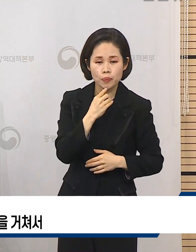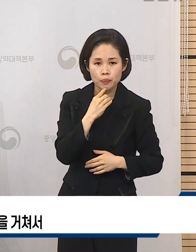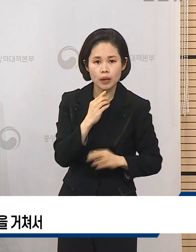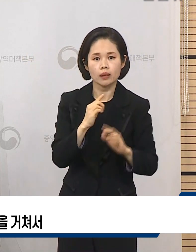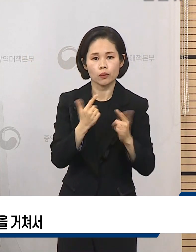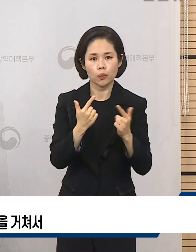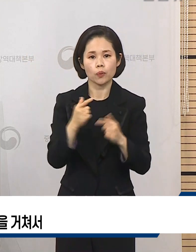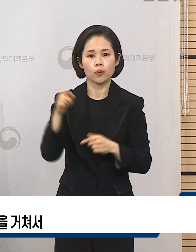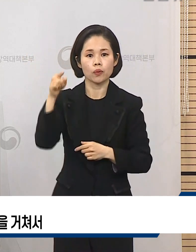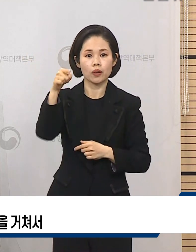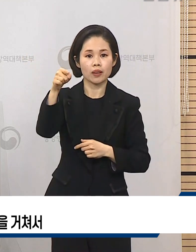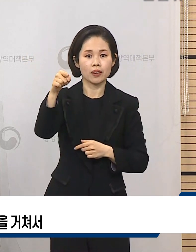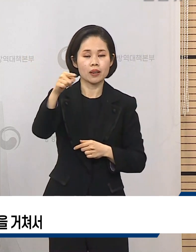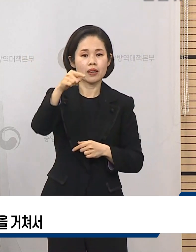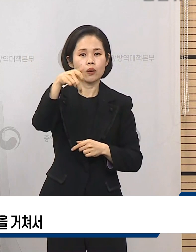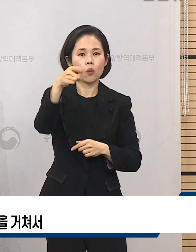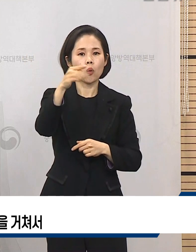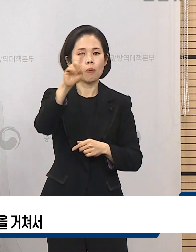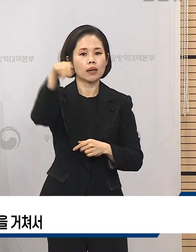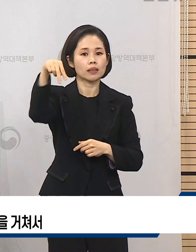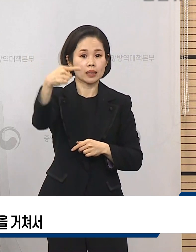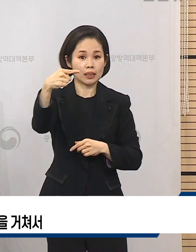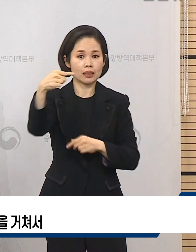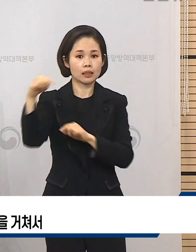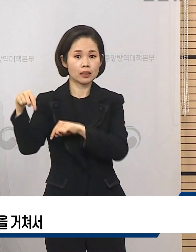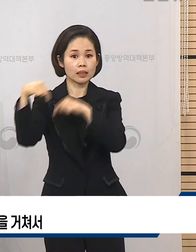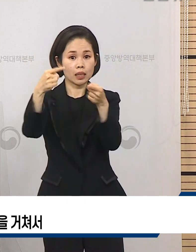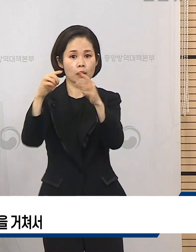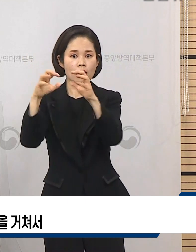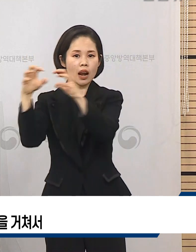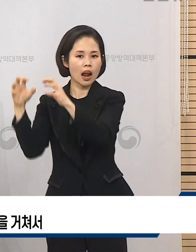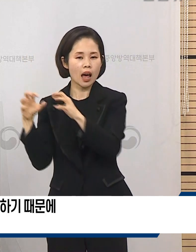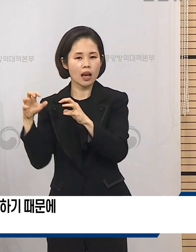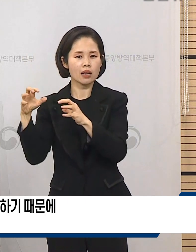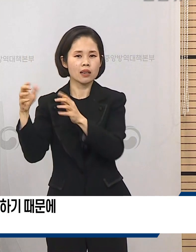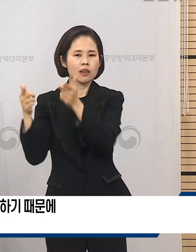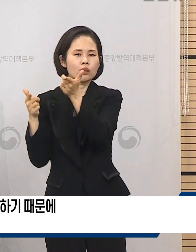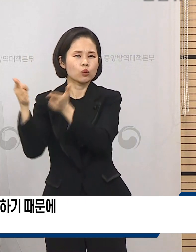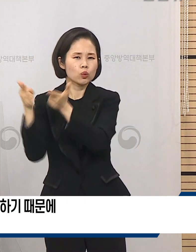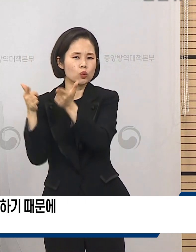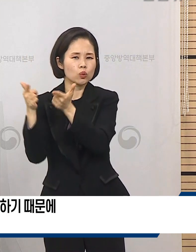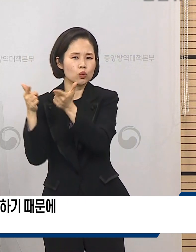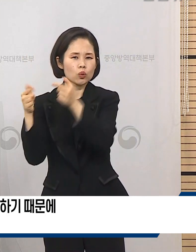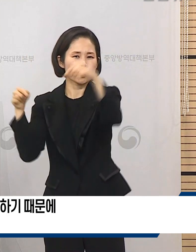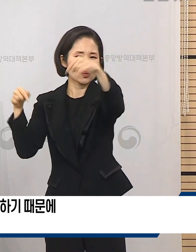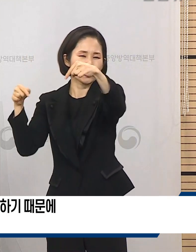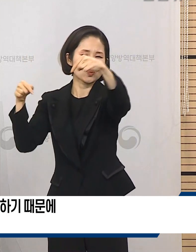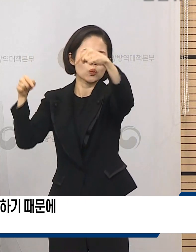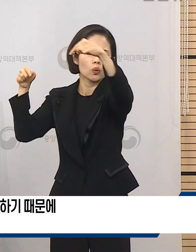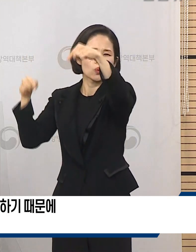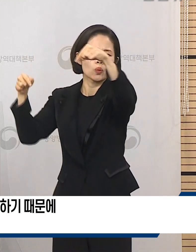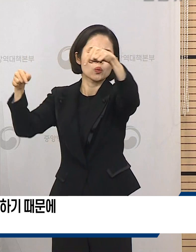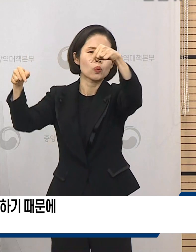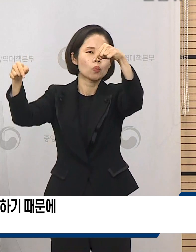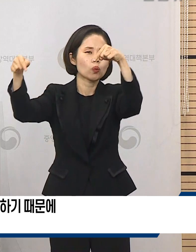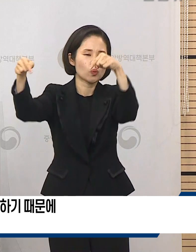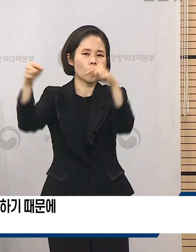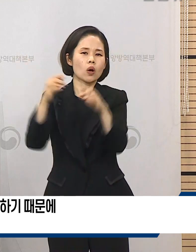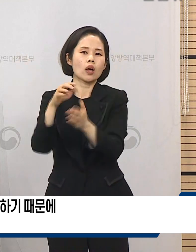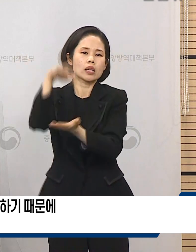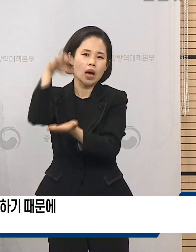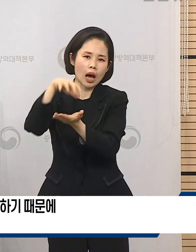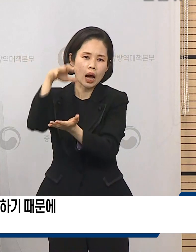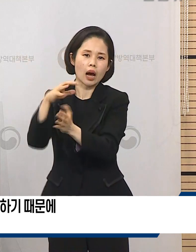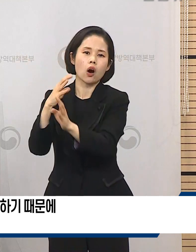백스 팥 호박 쓰일 참여하고 있는 여러 국가들 간의 교류를 거쳐서 물량에 대한 배분과 공급 시기가 결정이 되어야 되기